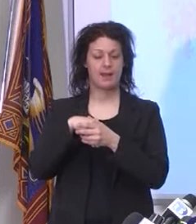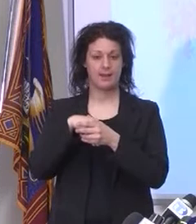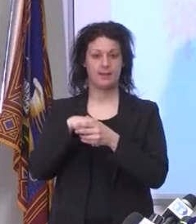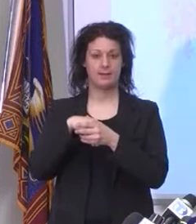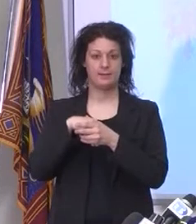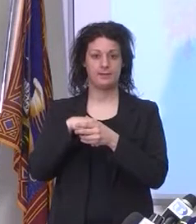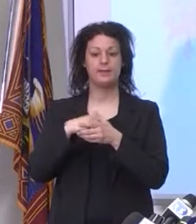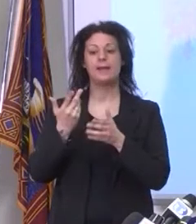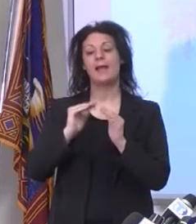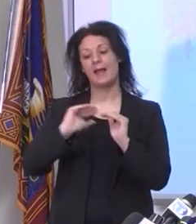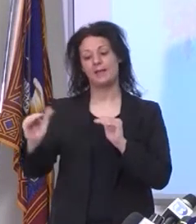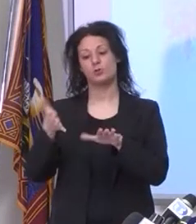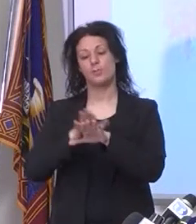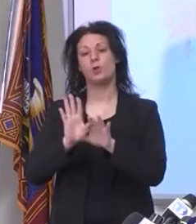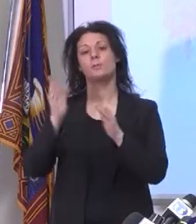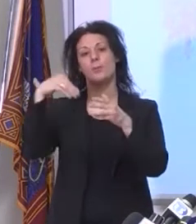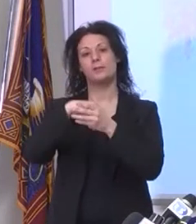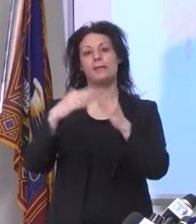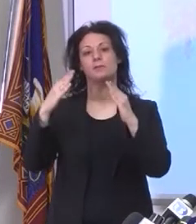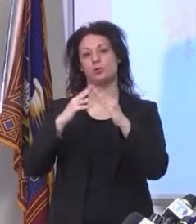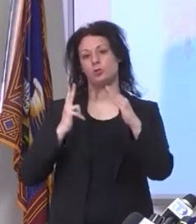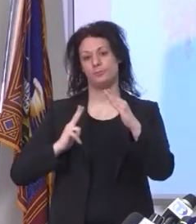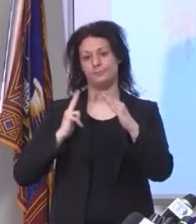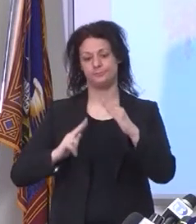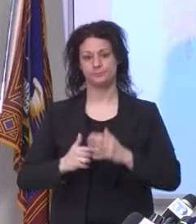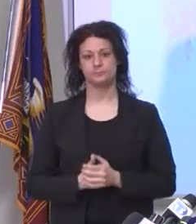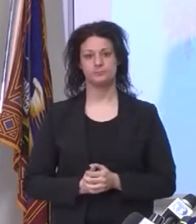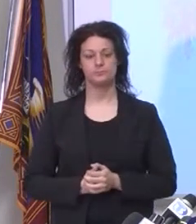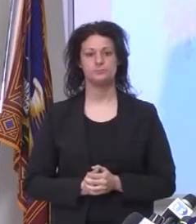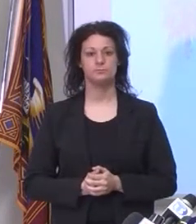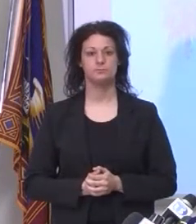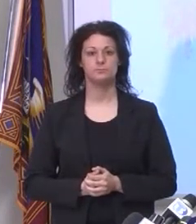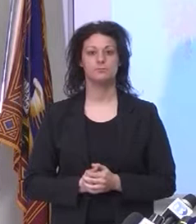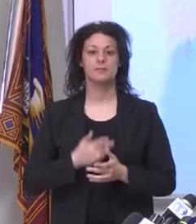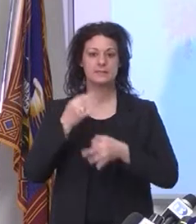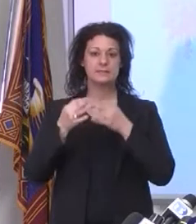150-180, il rimanente in strutture, più o meno un po' più, diciamo un